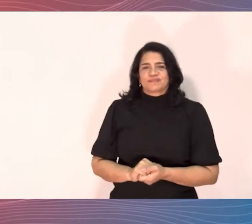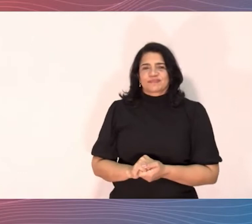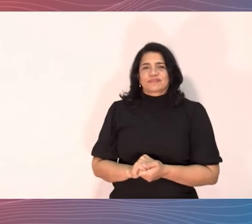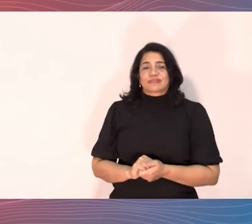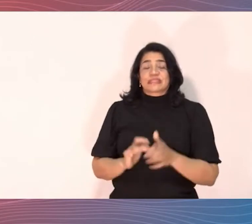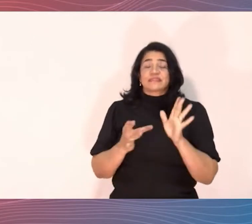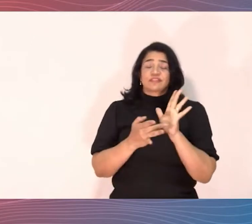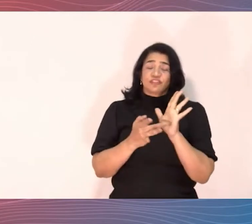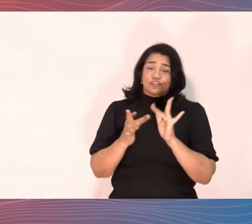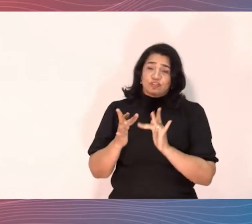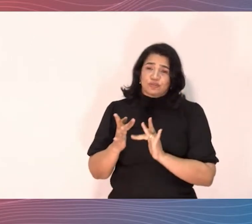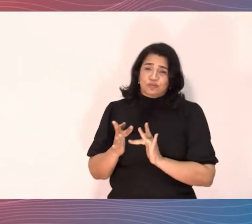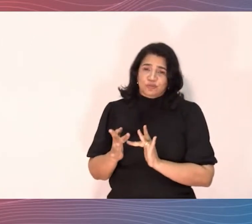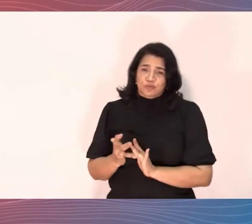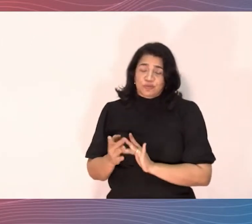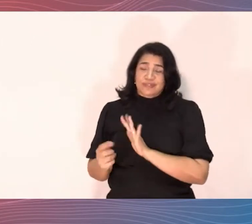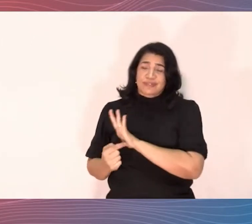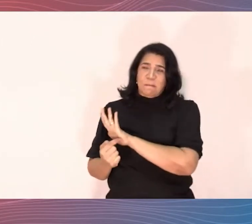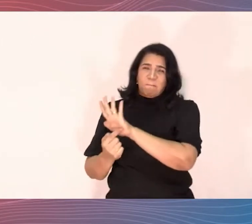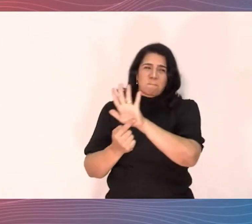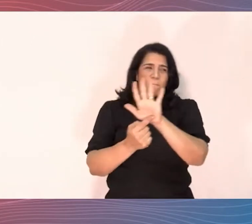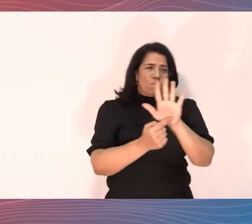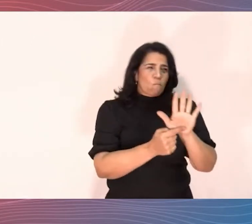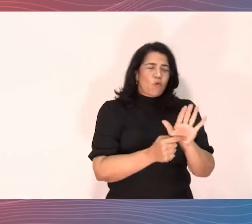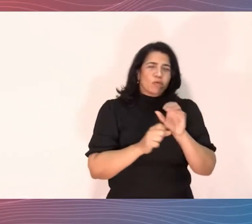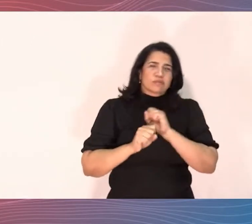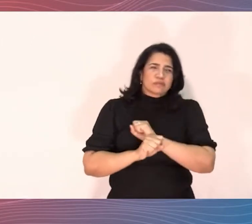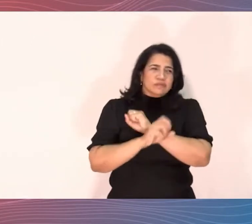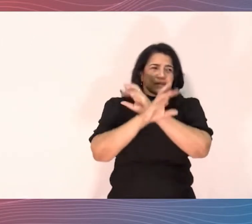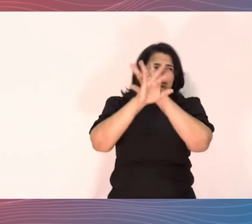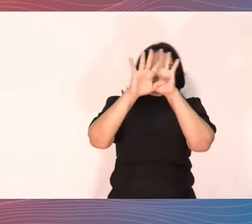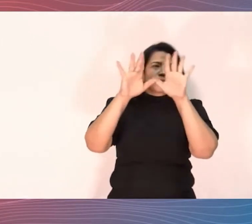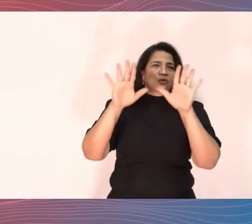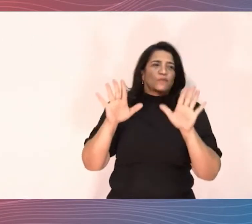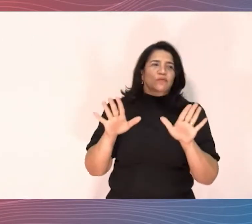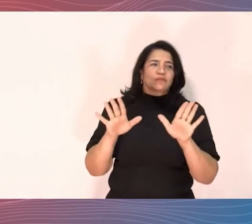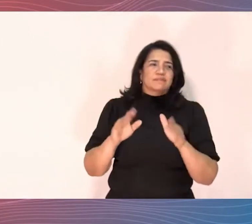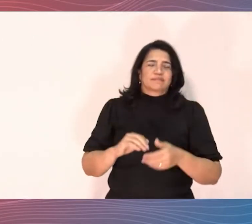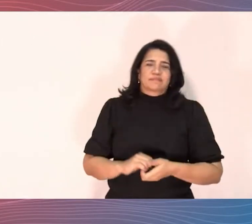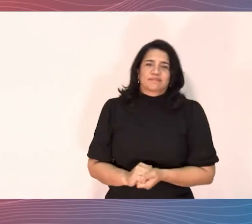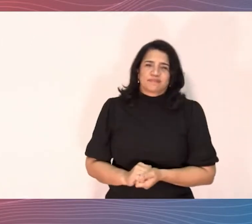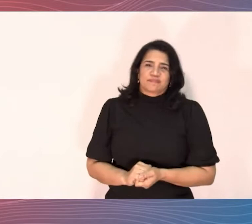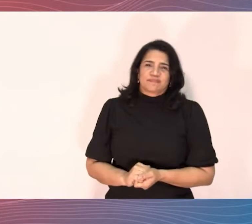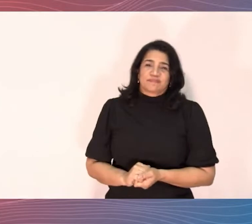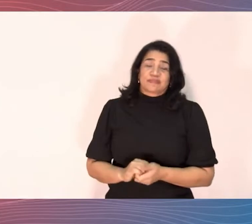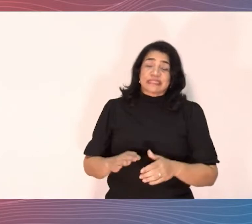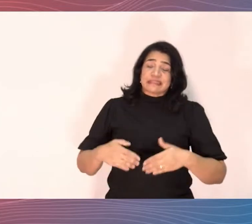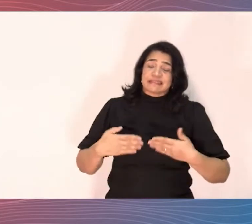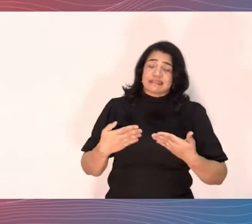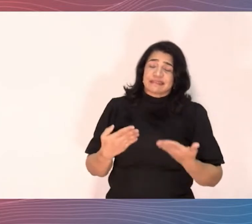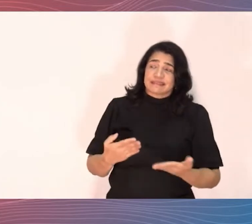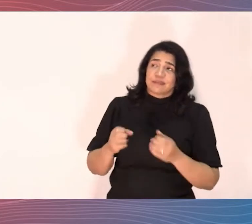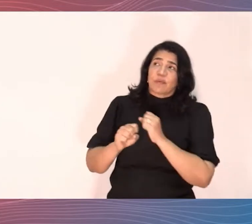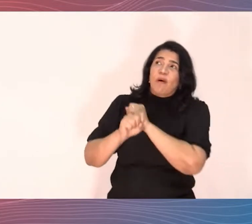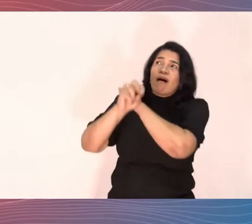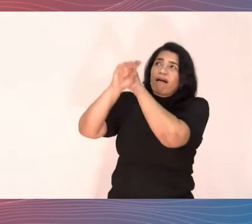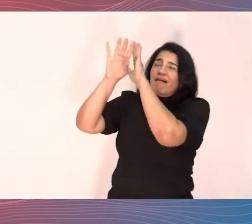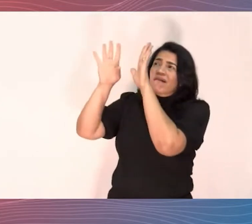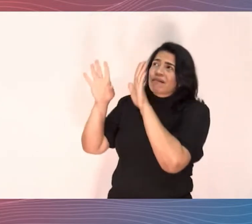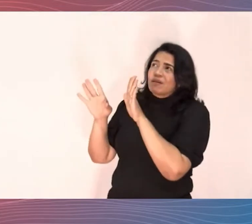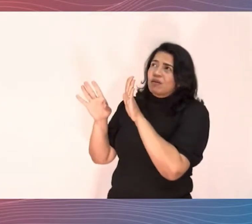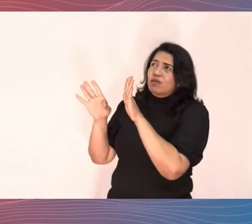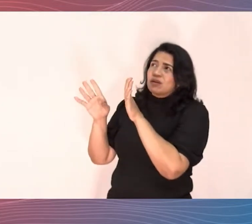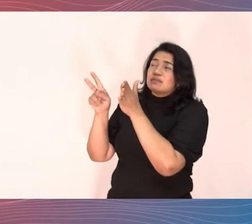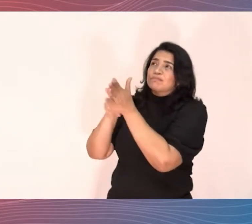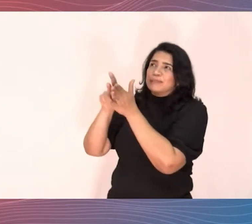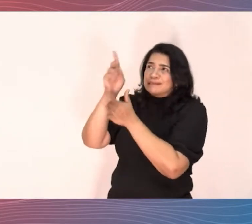glória. Irmãos, é a glória que vai fazer esse trabalho. A nossa unidade,